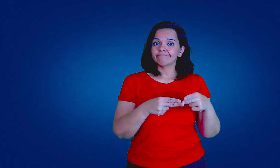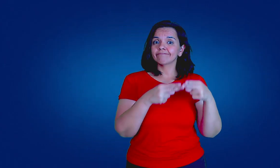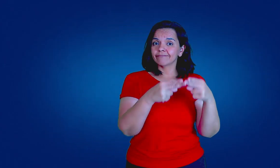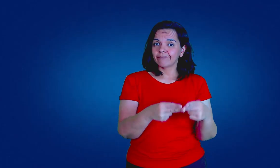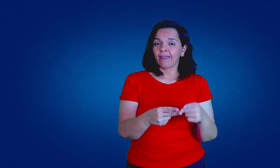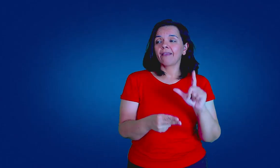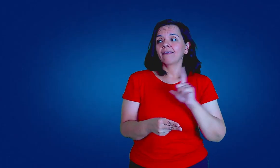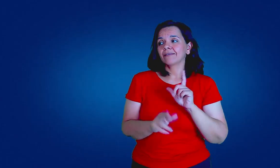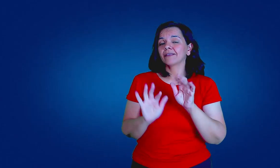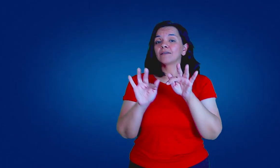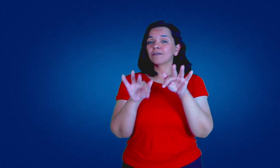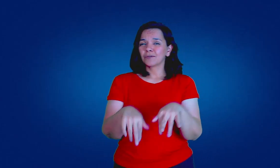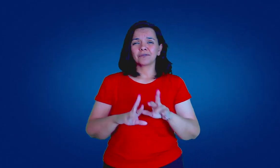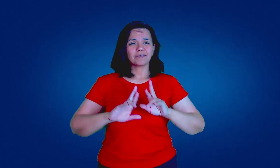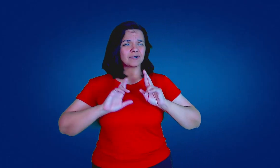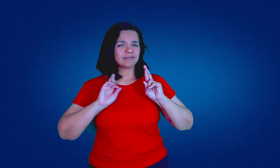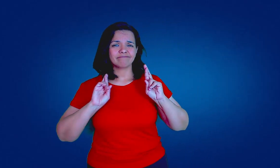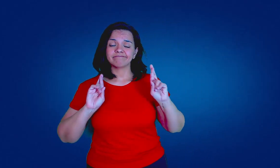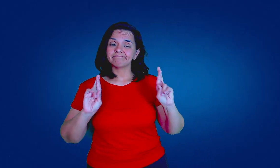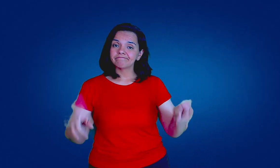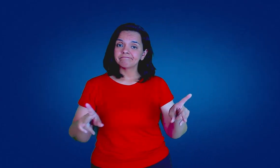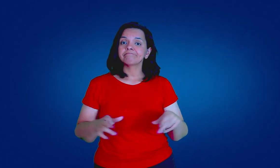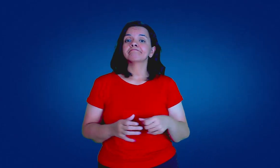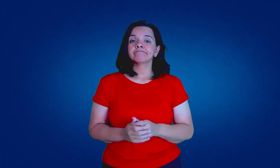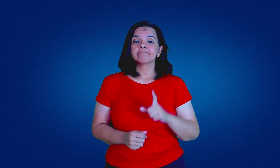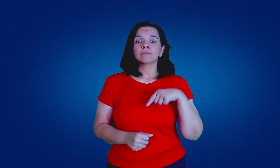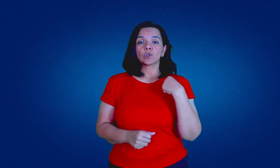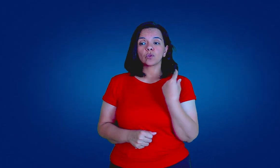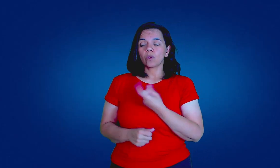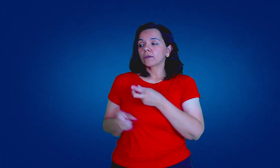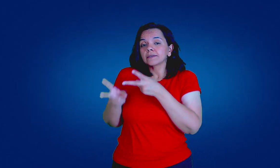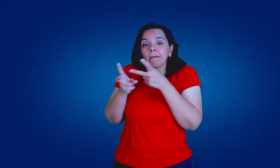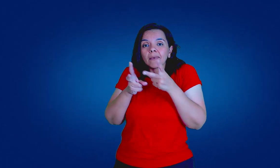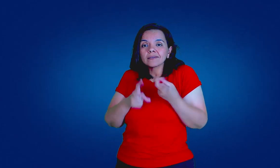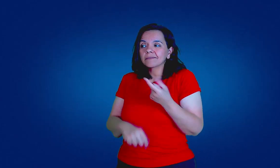Bem, com Enoque, houve uma diferença da época de Noé.